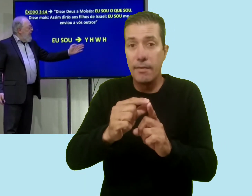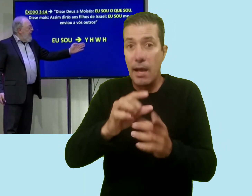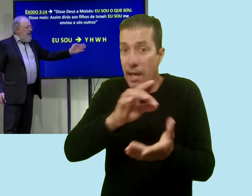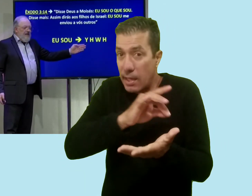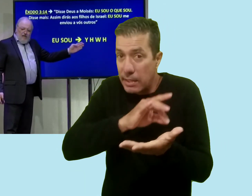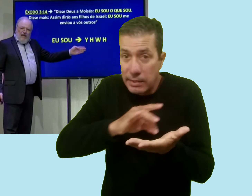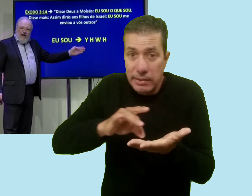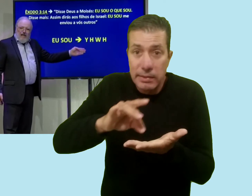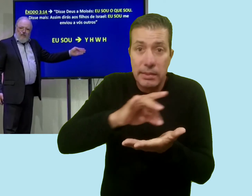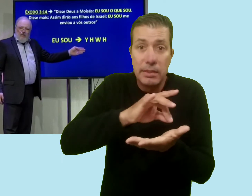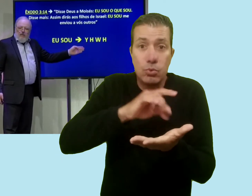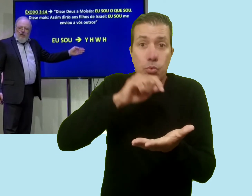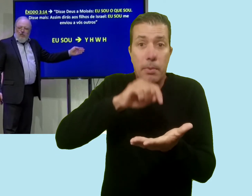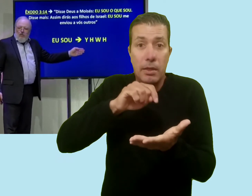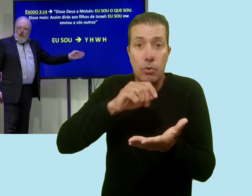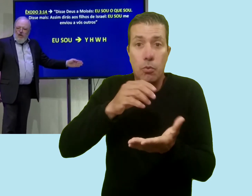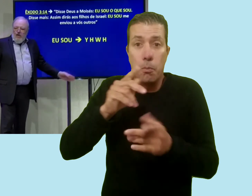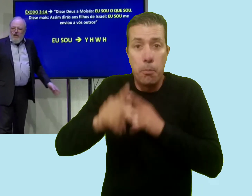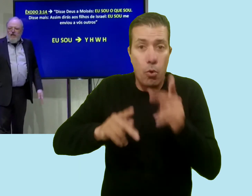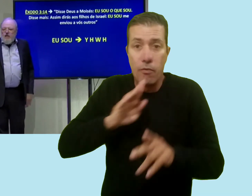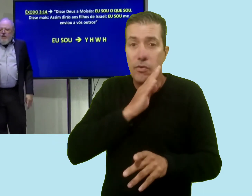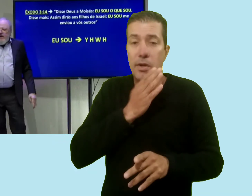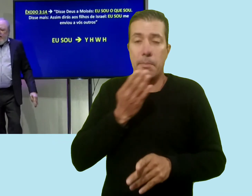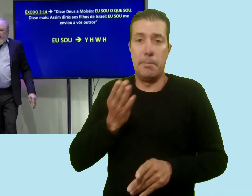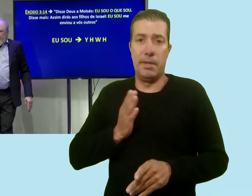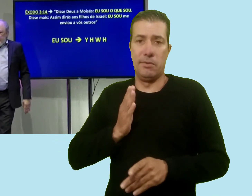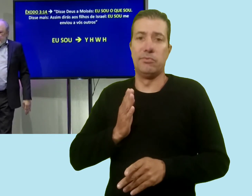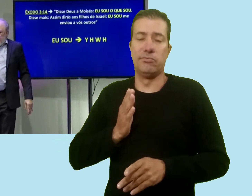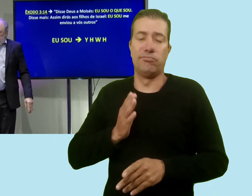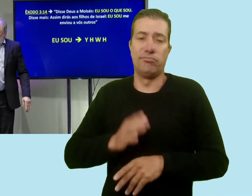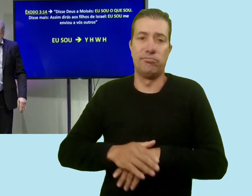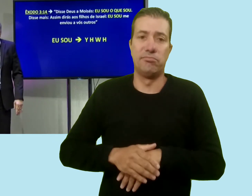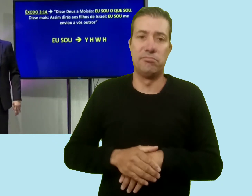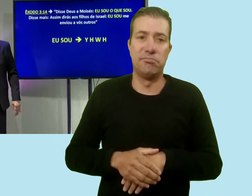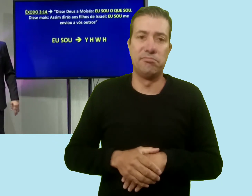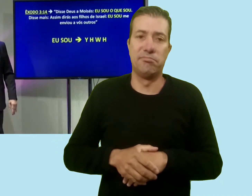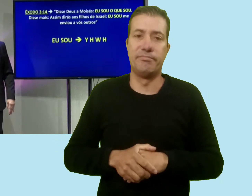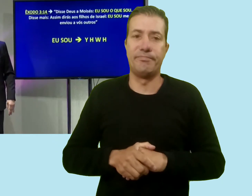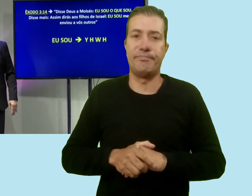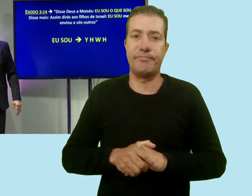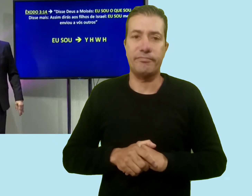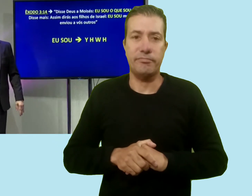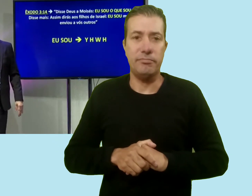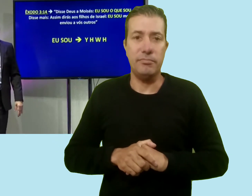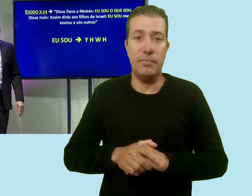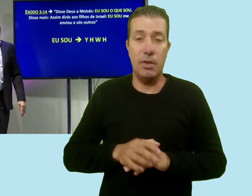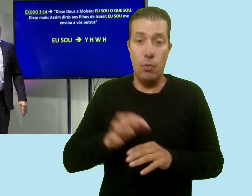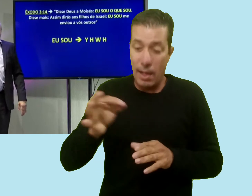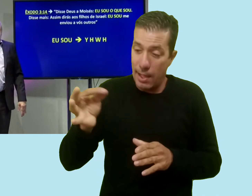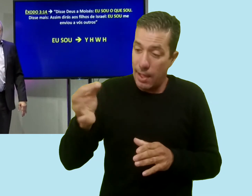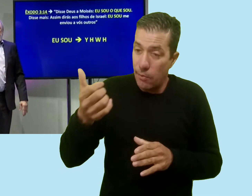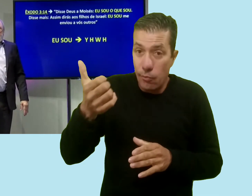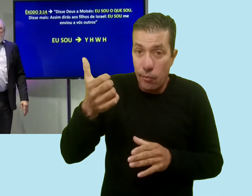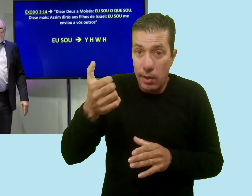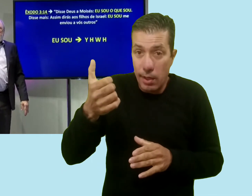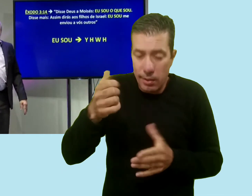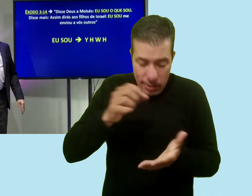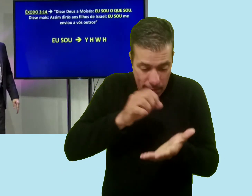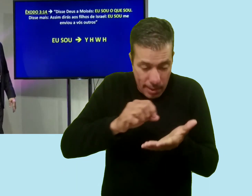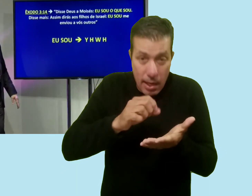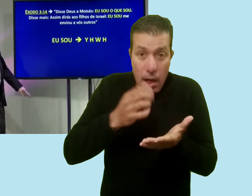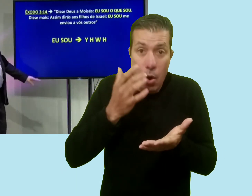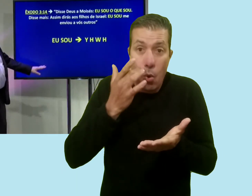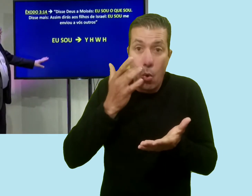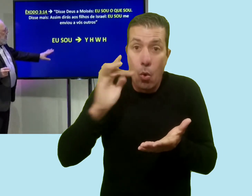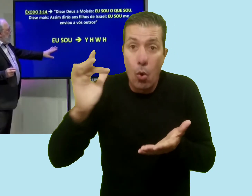Esta palavra aqui era tão sagrada para os hebreus, que eles tinham uma caneta, uma pena de ouro, que